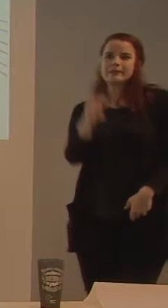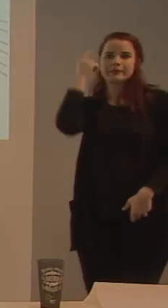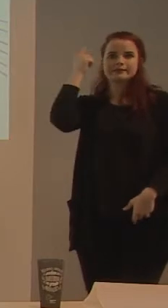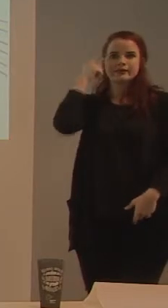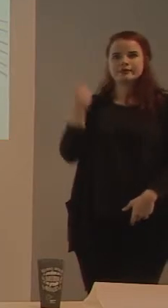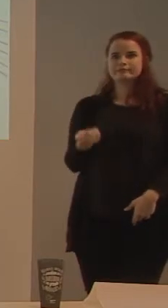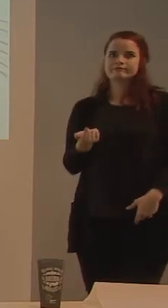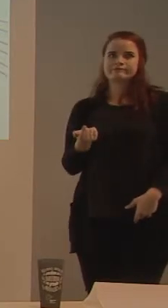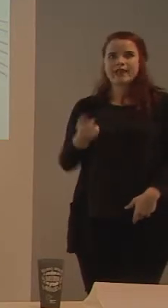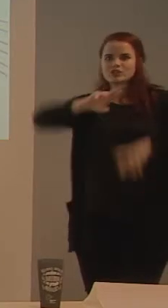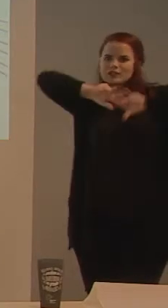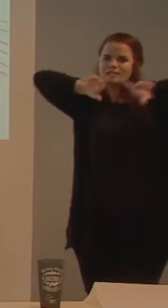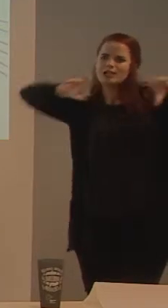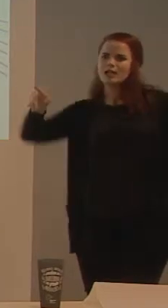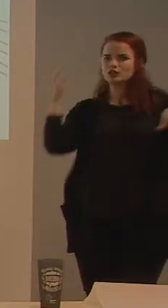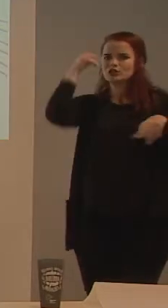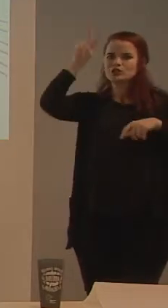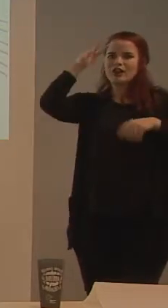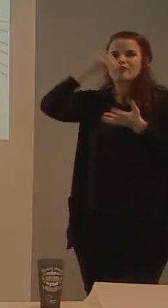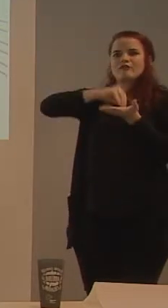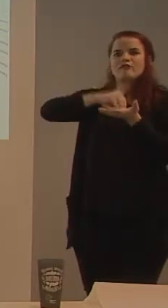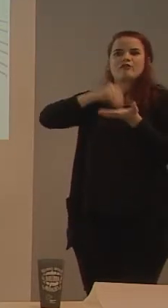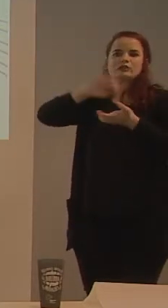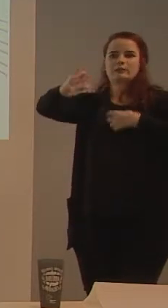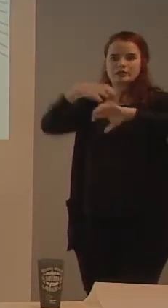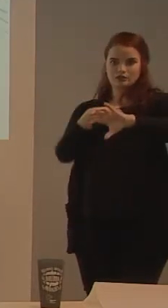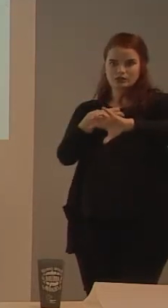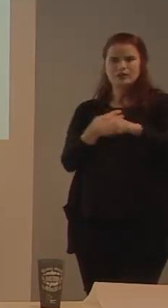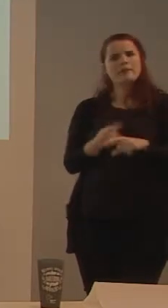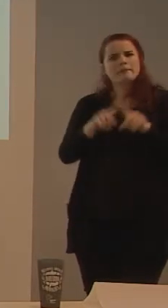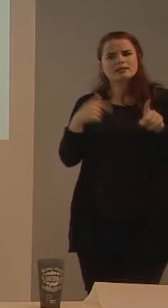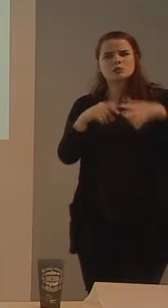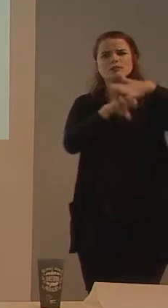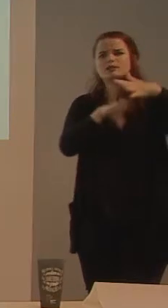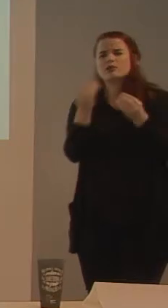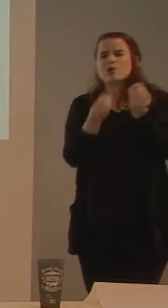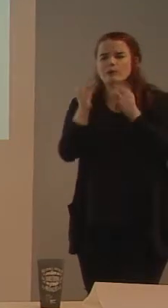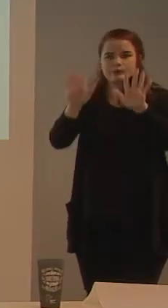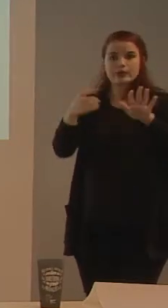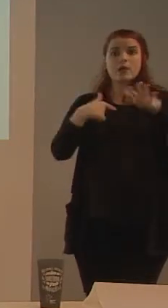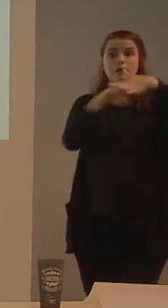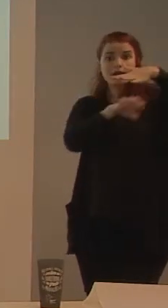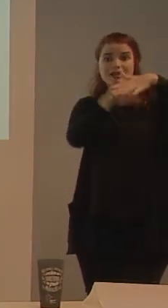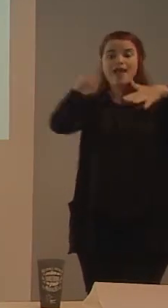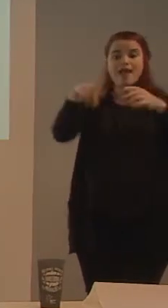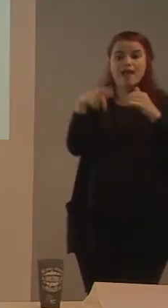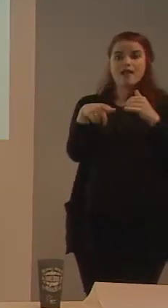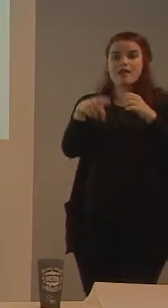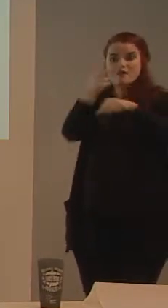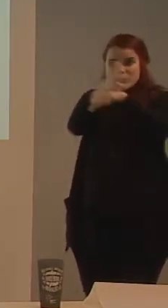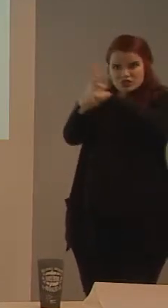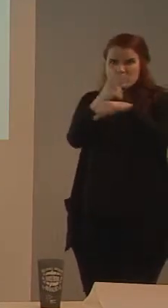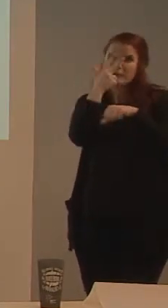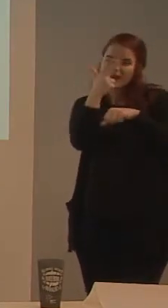diversidade de histórias como o principal antídoto para a falta de empatia. E é aqui que a Retrato entra. Nós somos uma plataforma de compartilhamento de vídeo, parecida com o